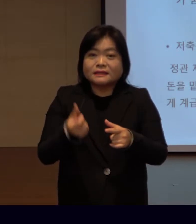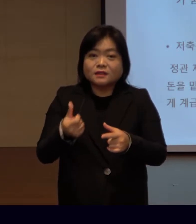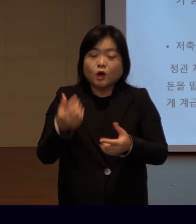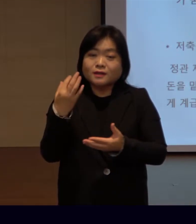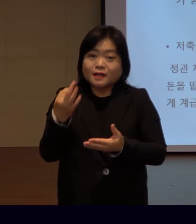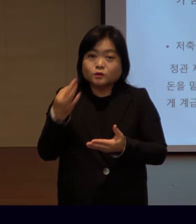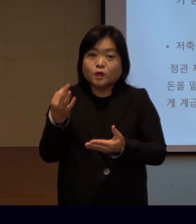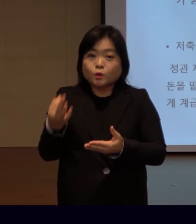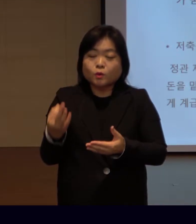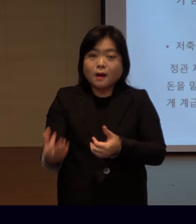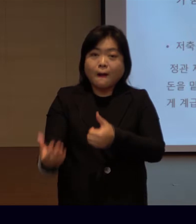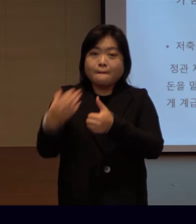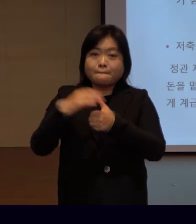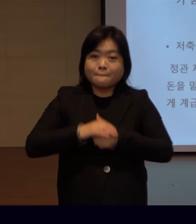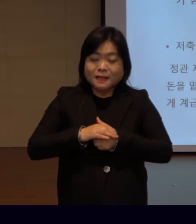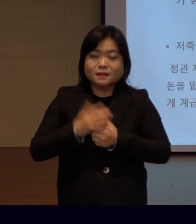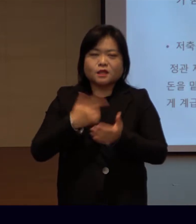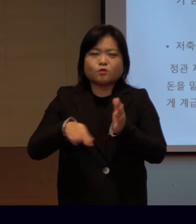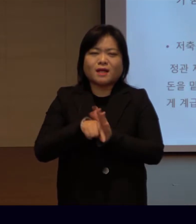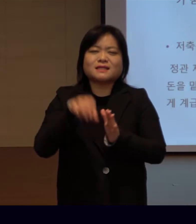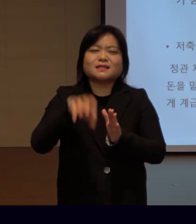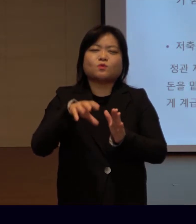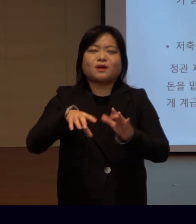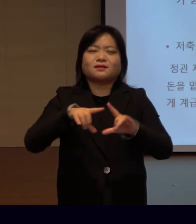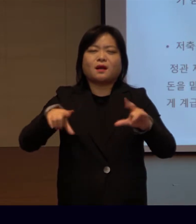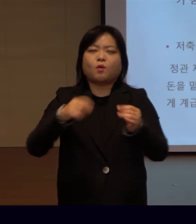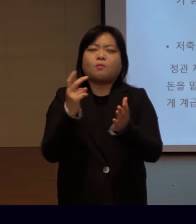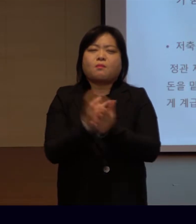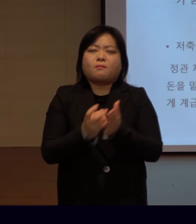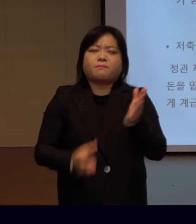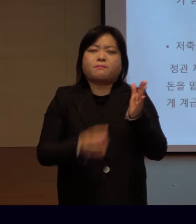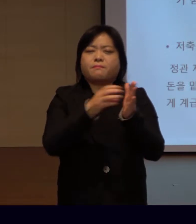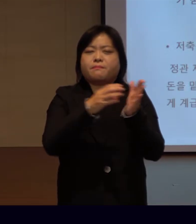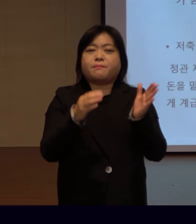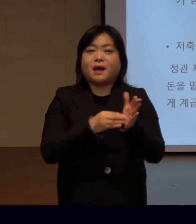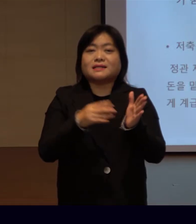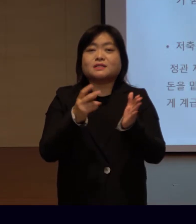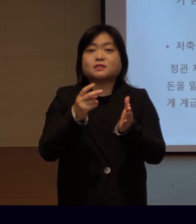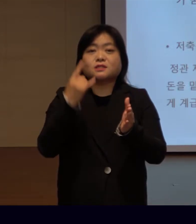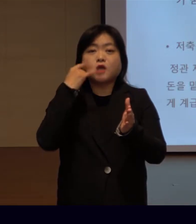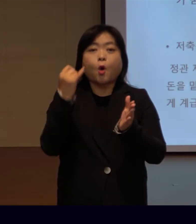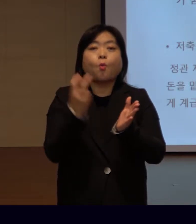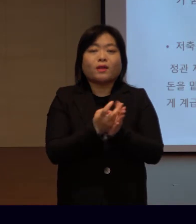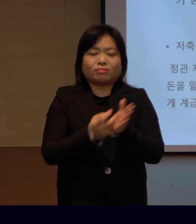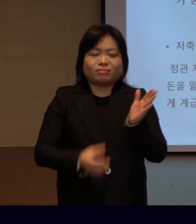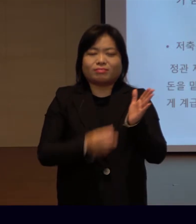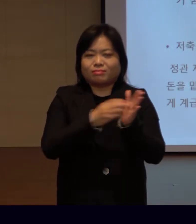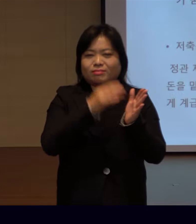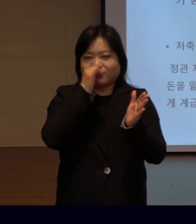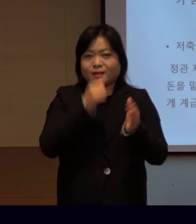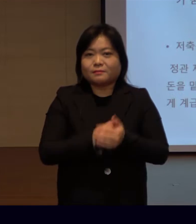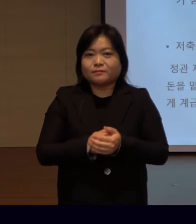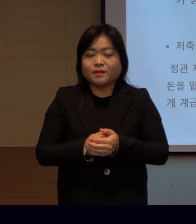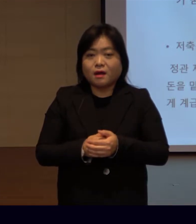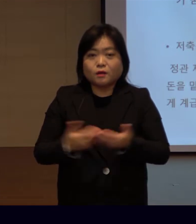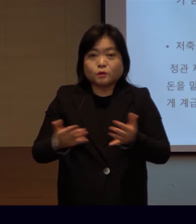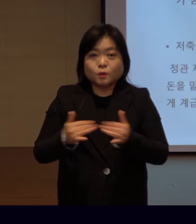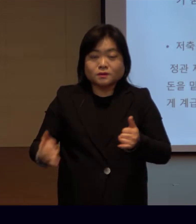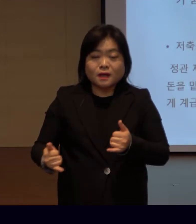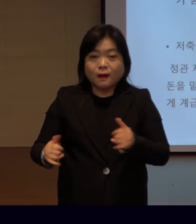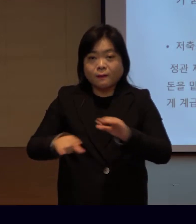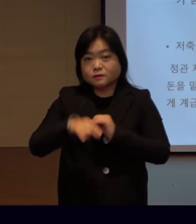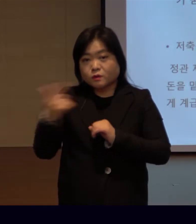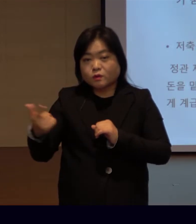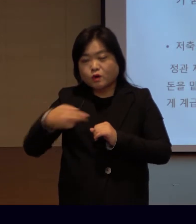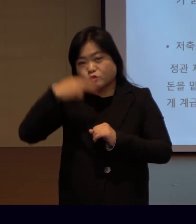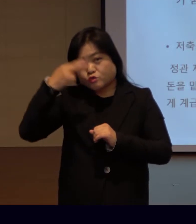돈을 맡아주기 위한 기관이다라고 명시하고 있어요. 그러니까 노동자들이 저녁에 가서 술 먹고 노름하는